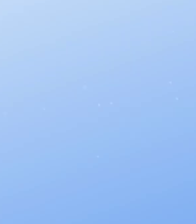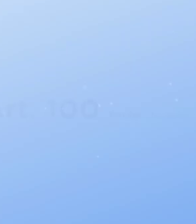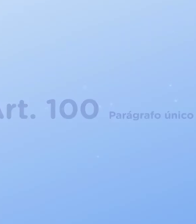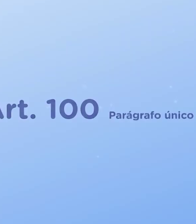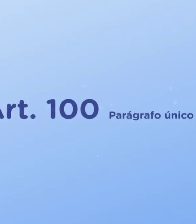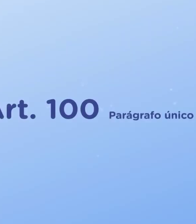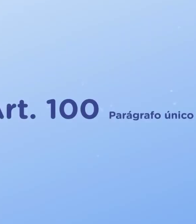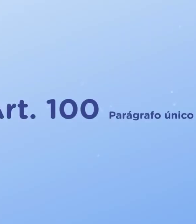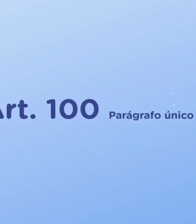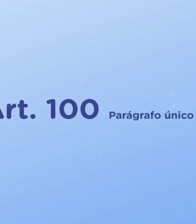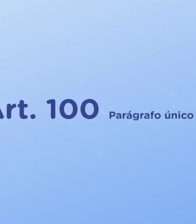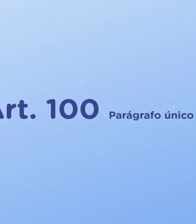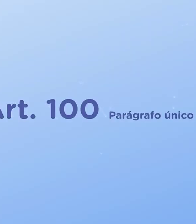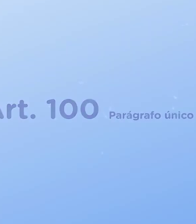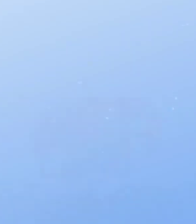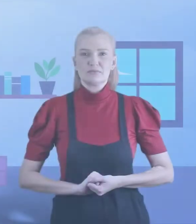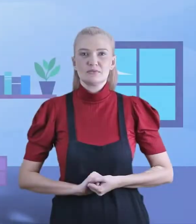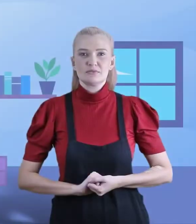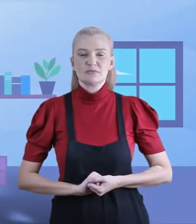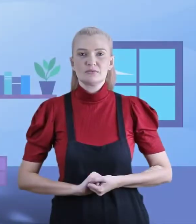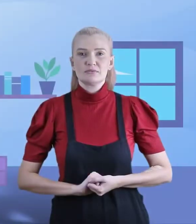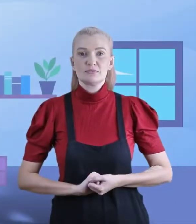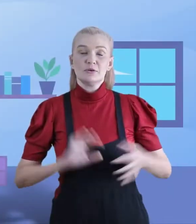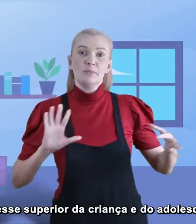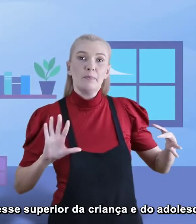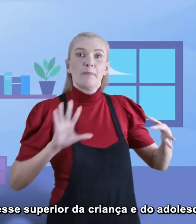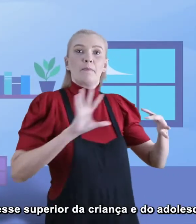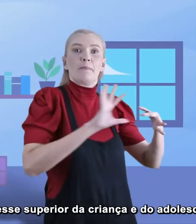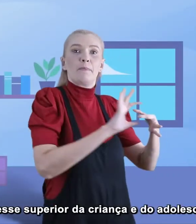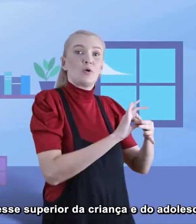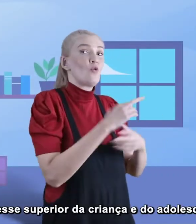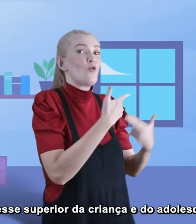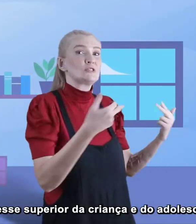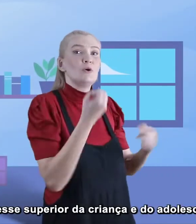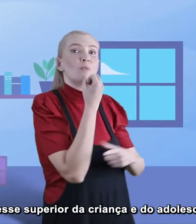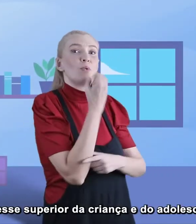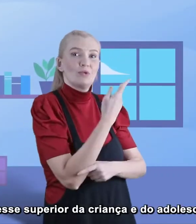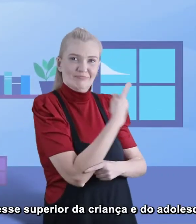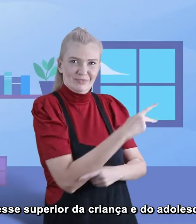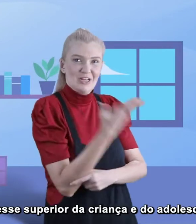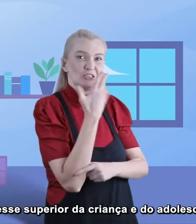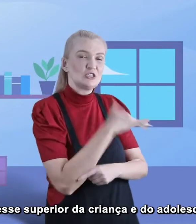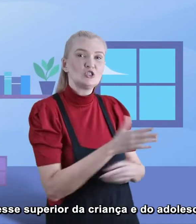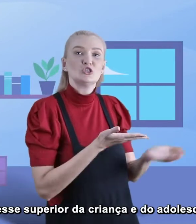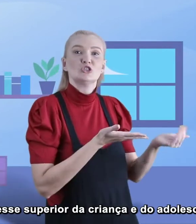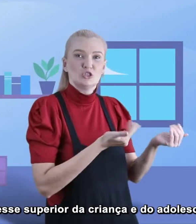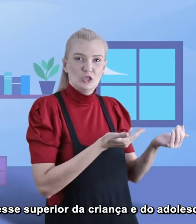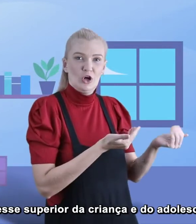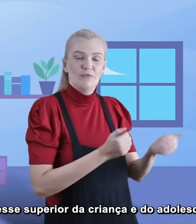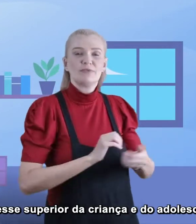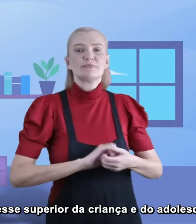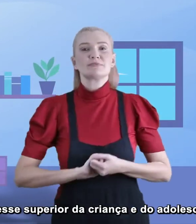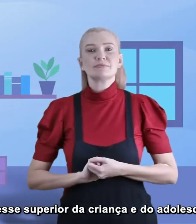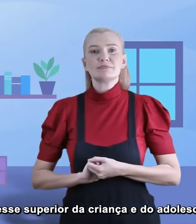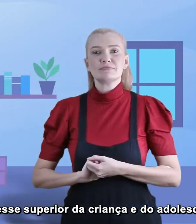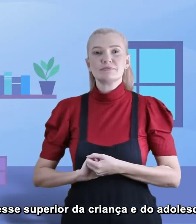Artigo 100, parágrafo único, inciso 4º. Interesse superior da criança e do adolescente.